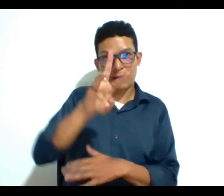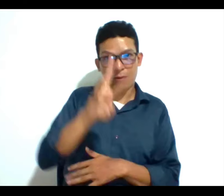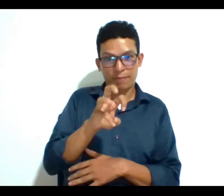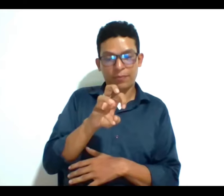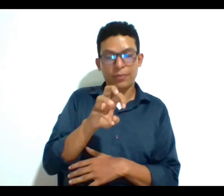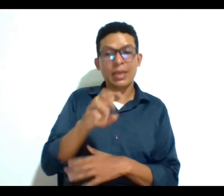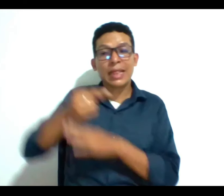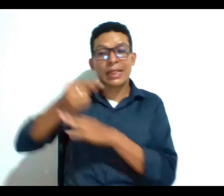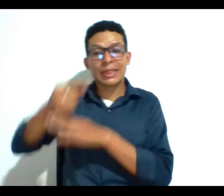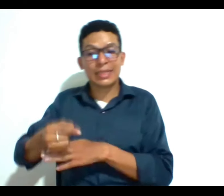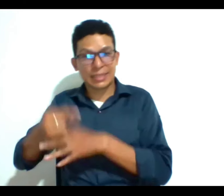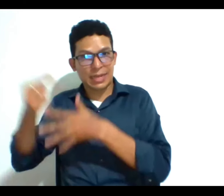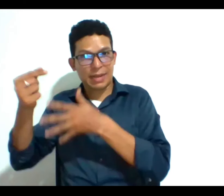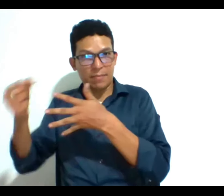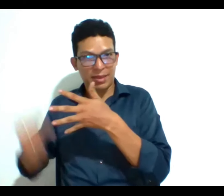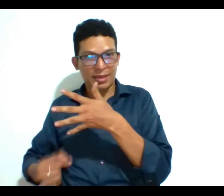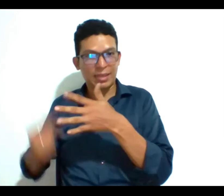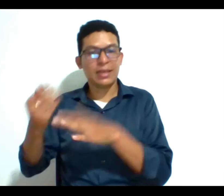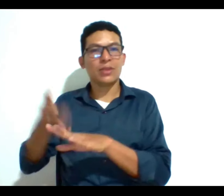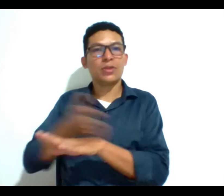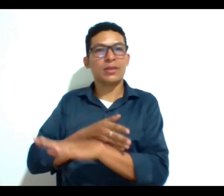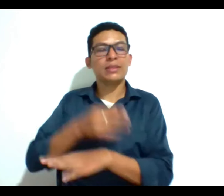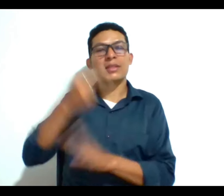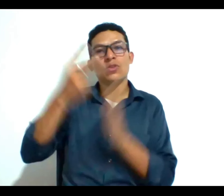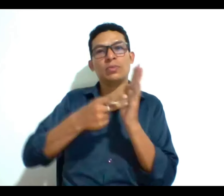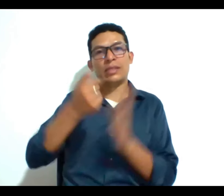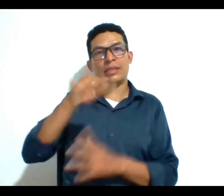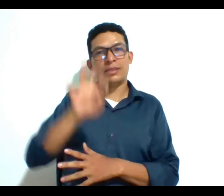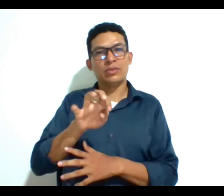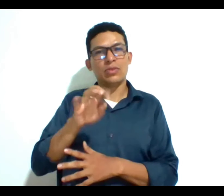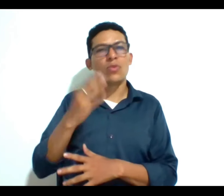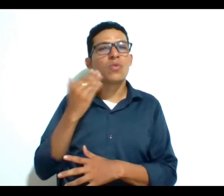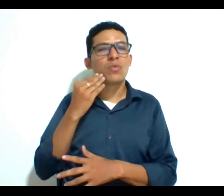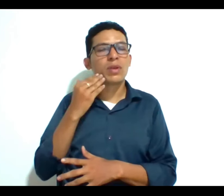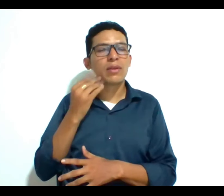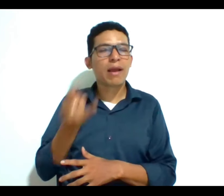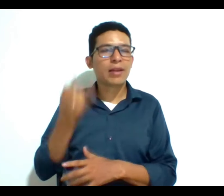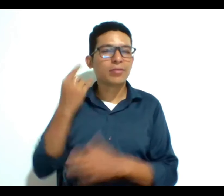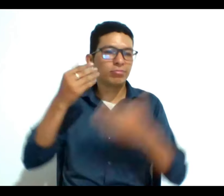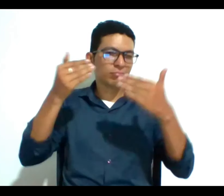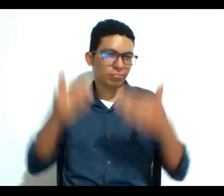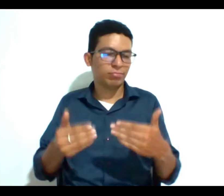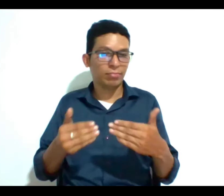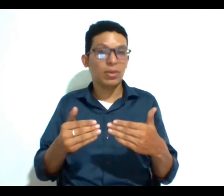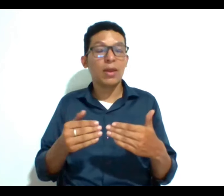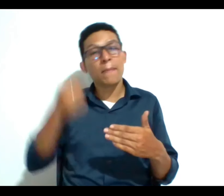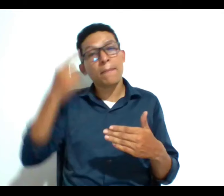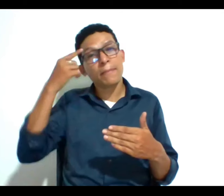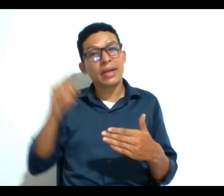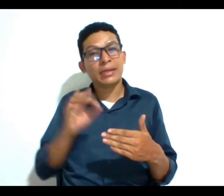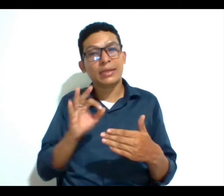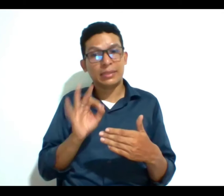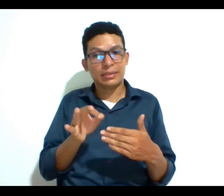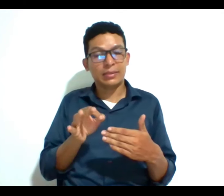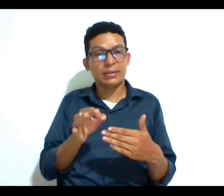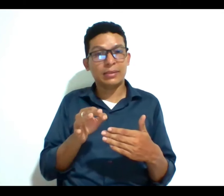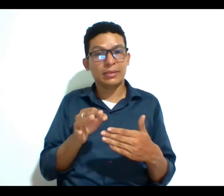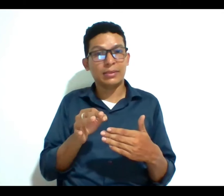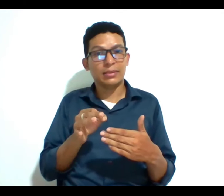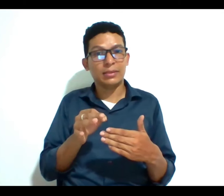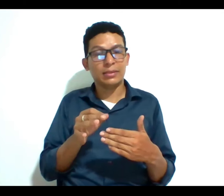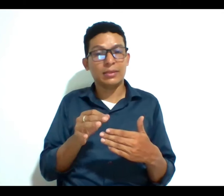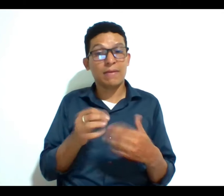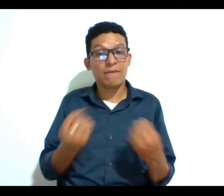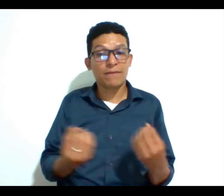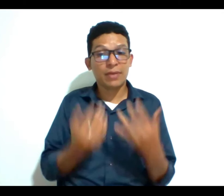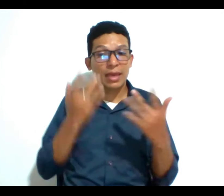directivas anticipadas en el 2019 cuando existe algún grado de discapacidad y para ser no solo con relación al final de la vida sino